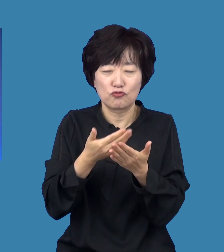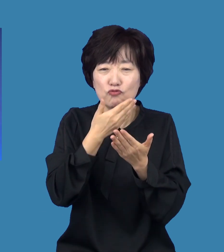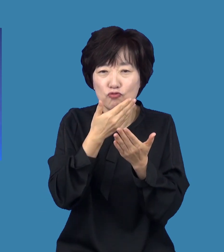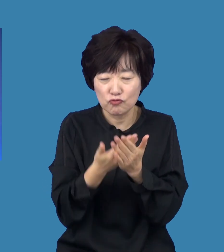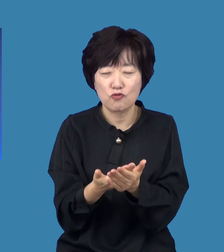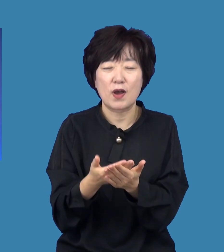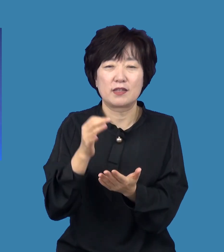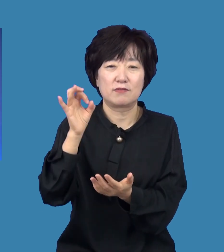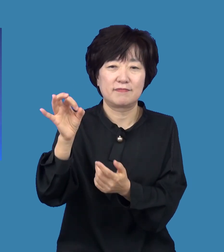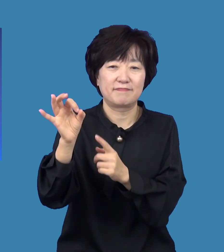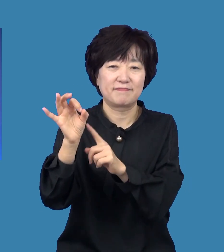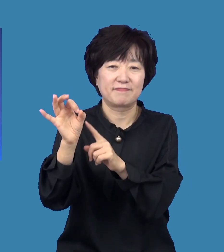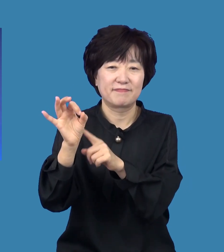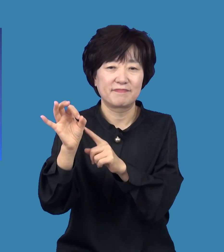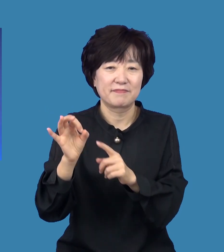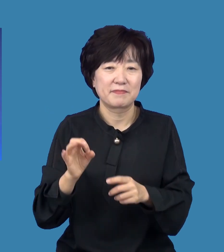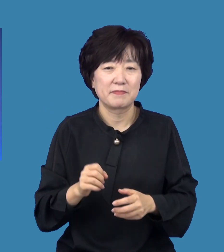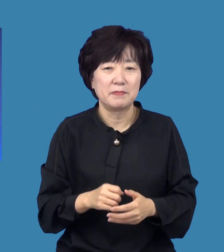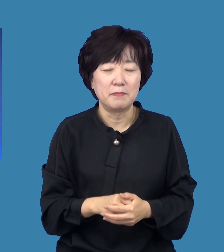예.